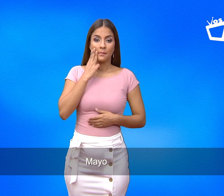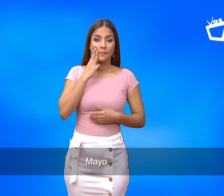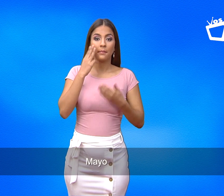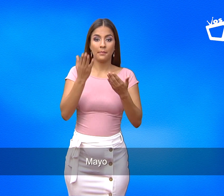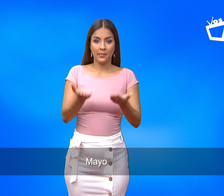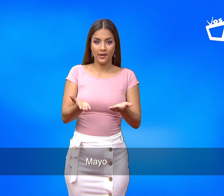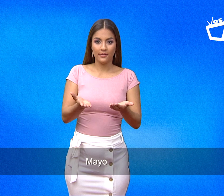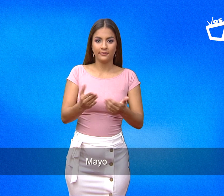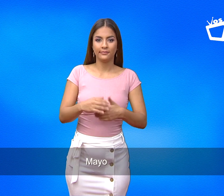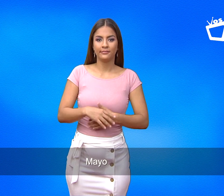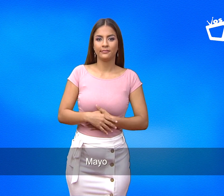mayo